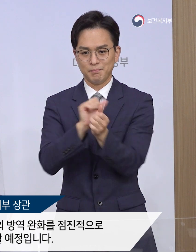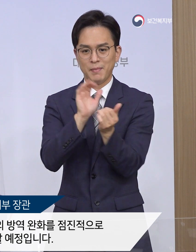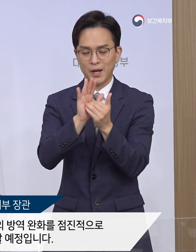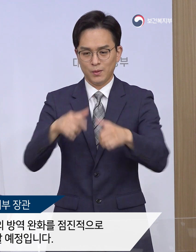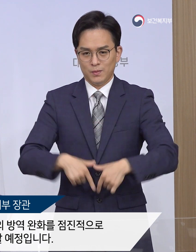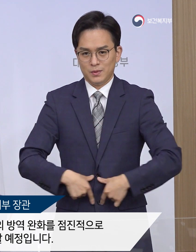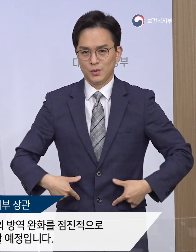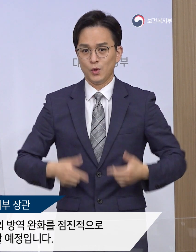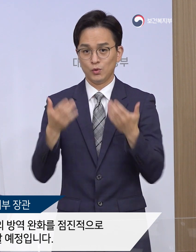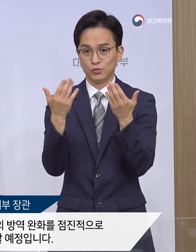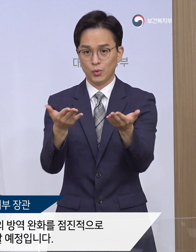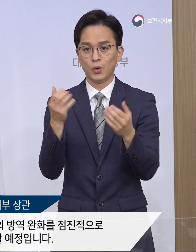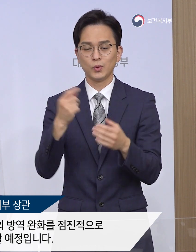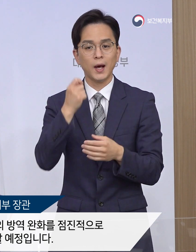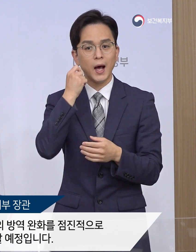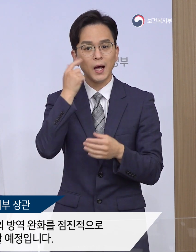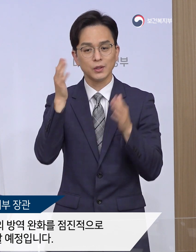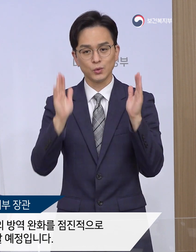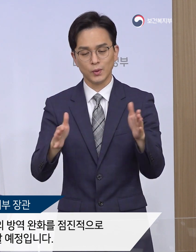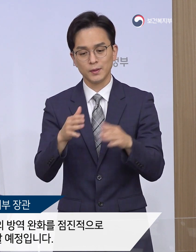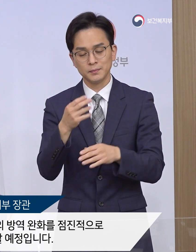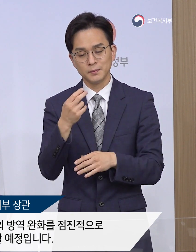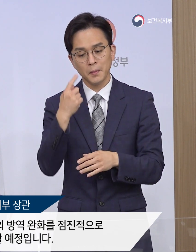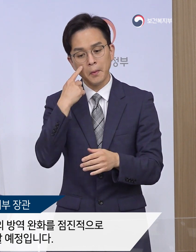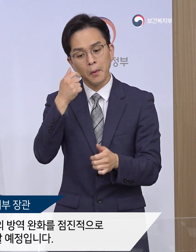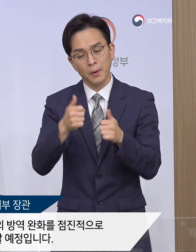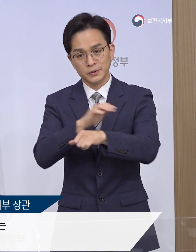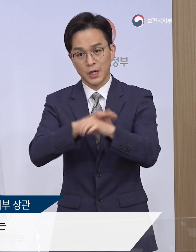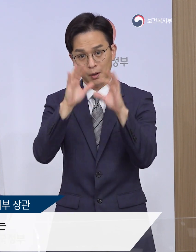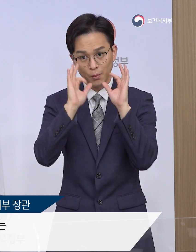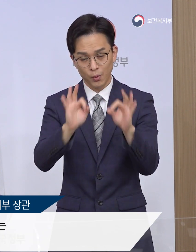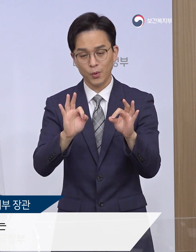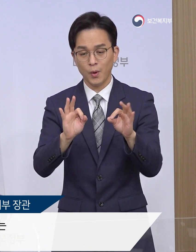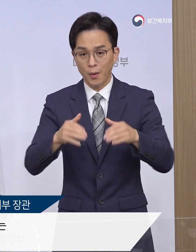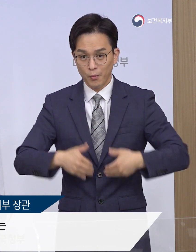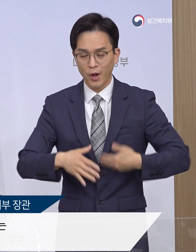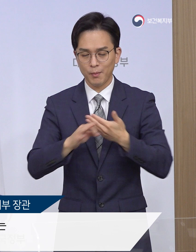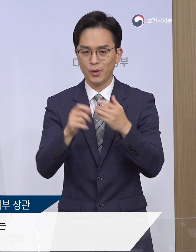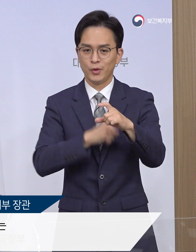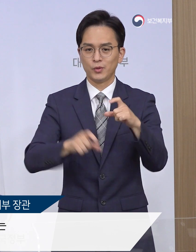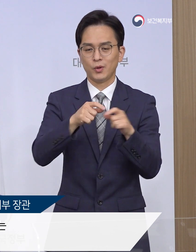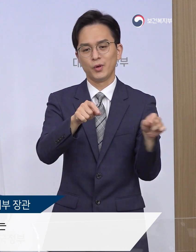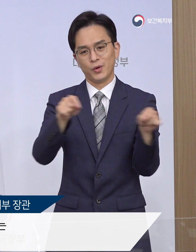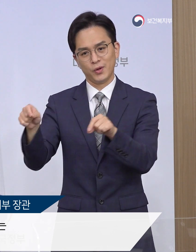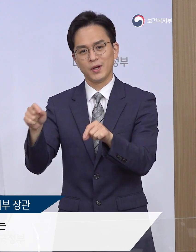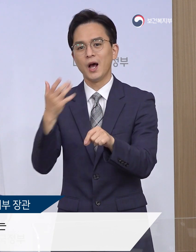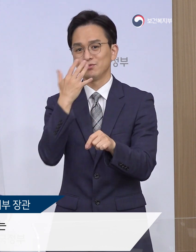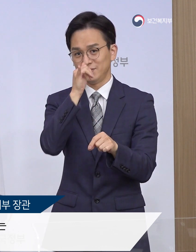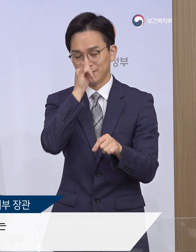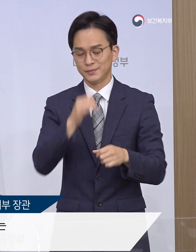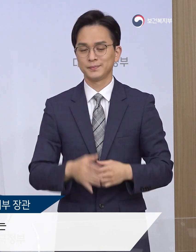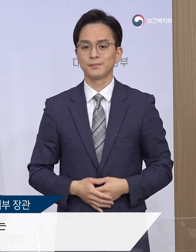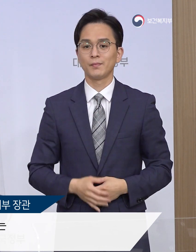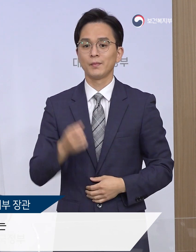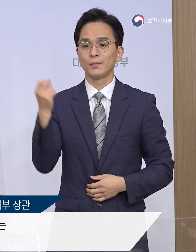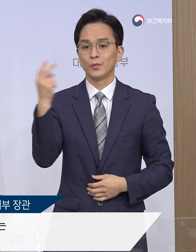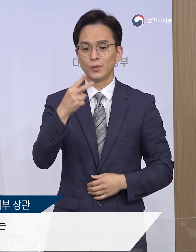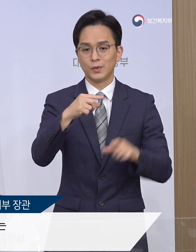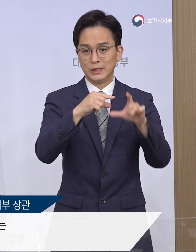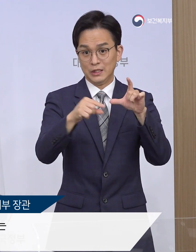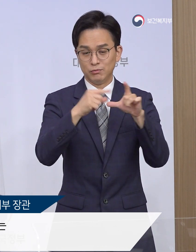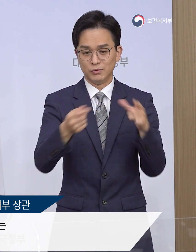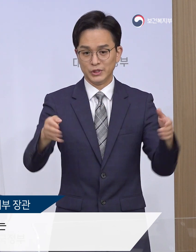평가하고 이후 계속 확대할 예정입니다. 일부 방역 조치는 현장의 의견을 들어 합리화하는